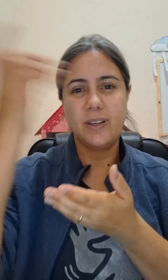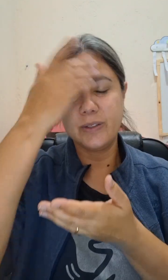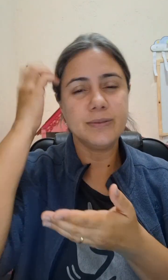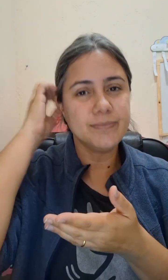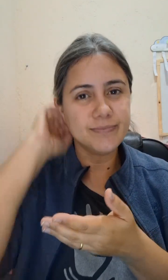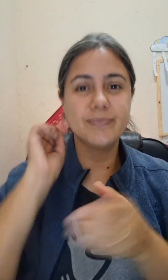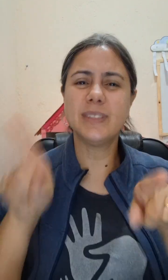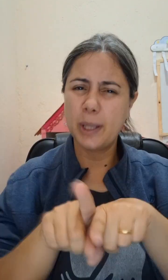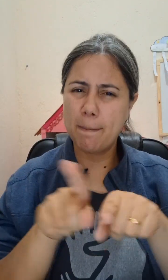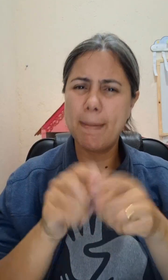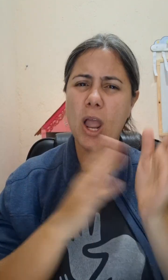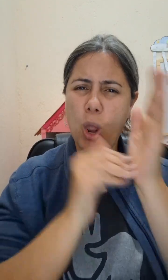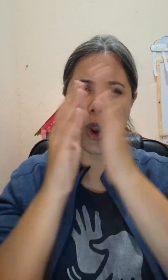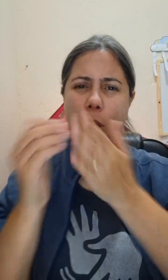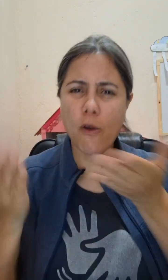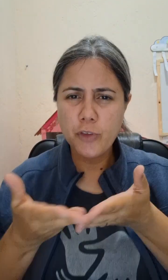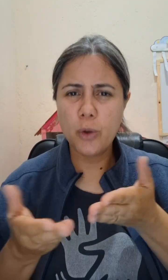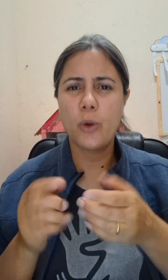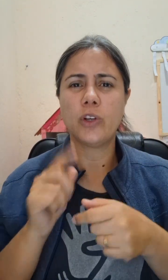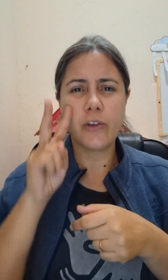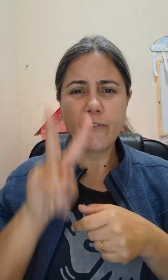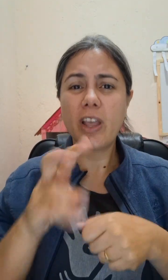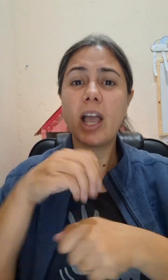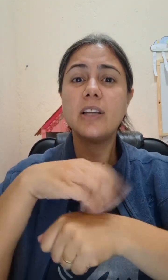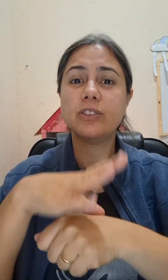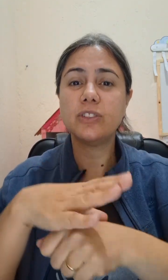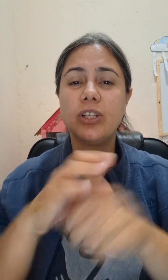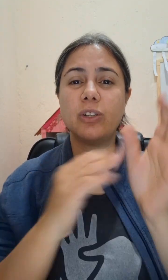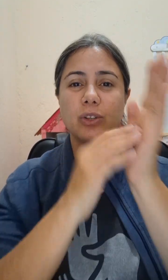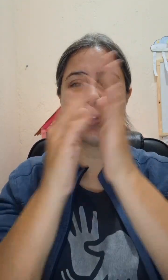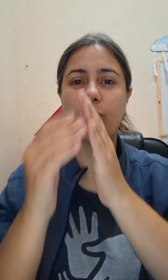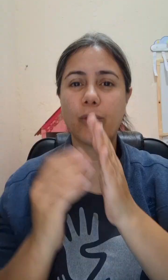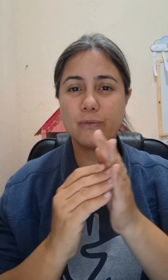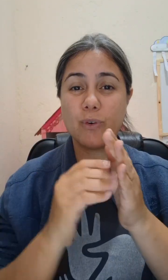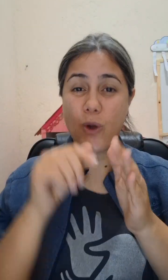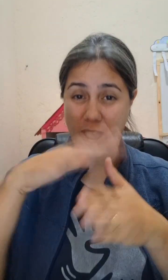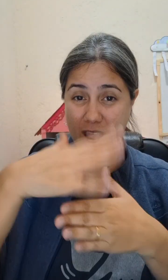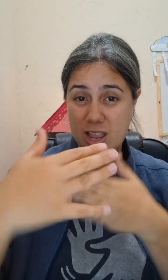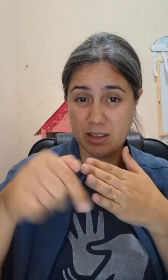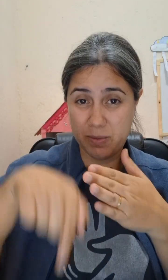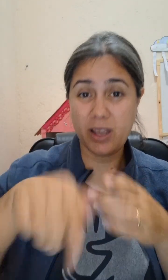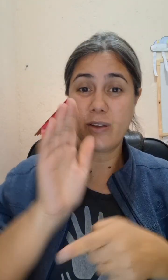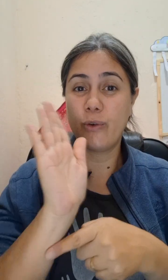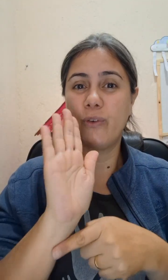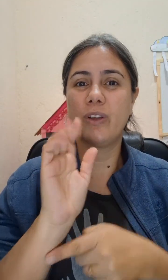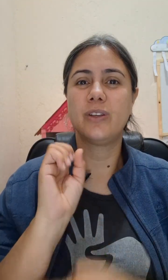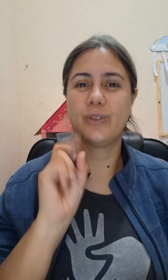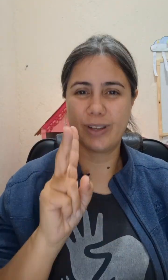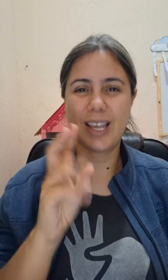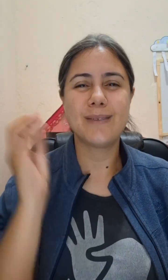Também louve ao Senhor hoje, veja a dica de louvor em Libras aqui no vídeo, ok? Beijos, tchau.